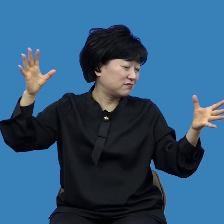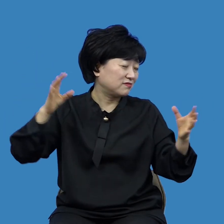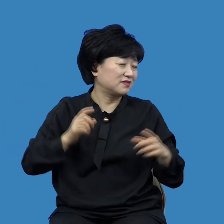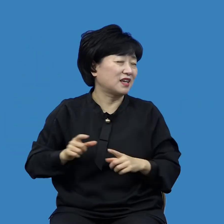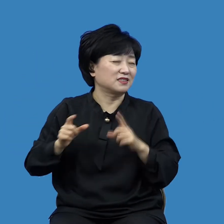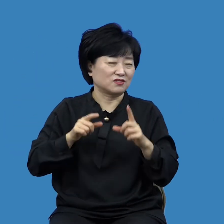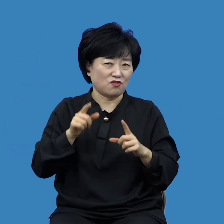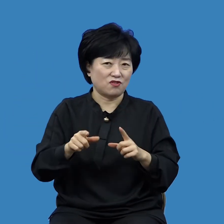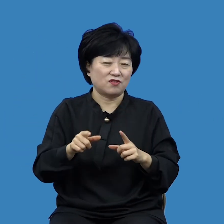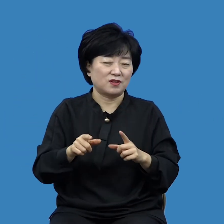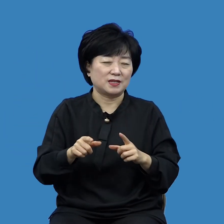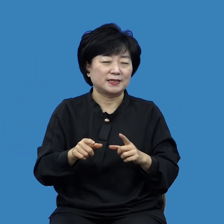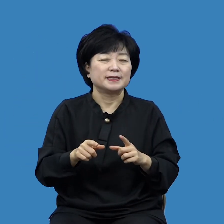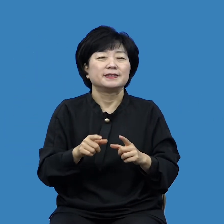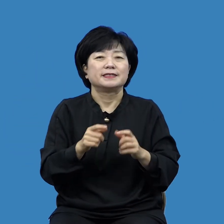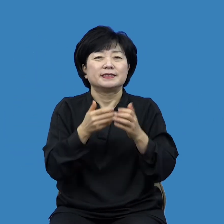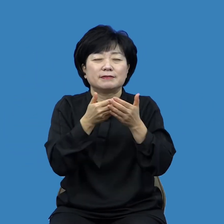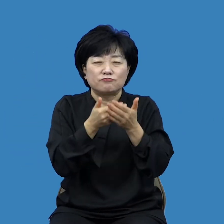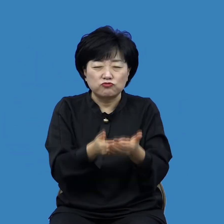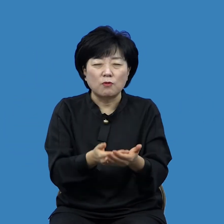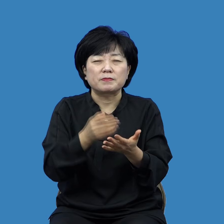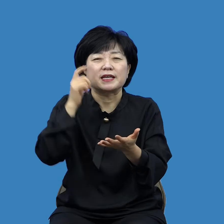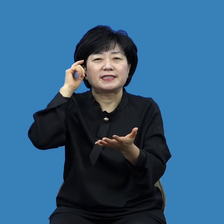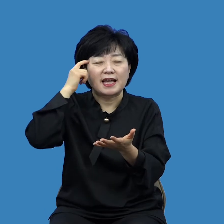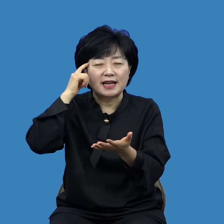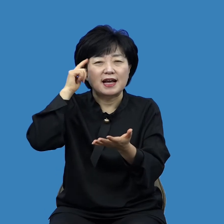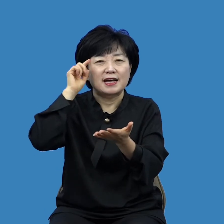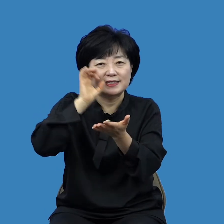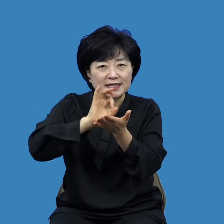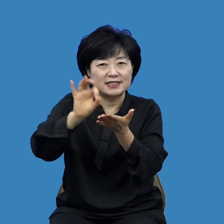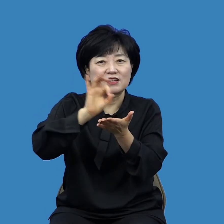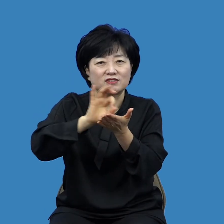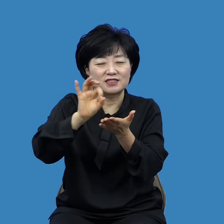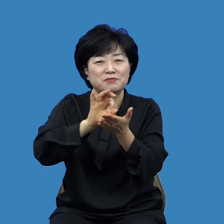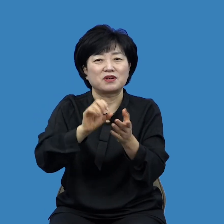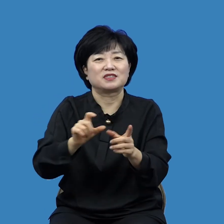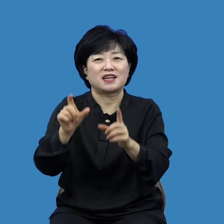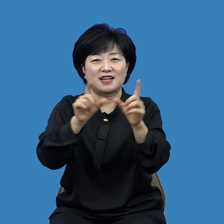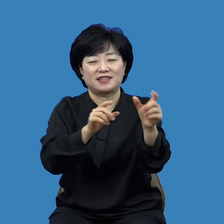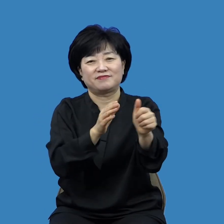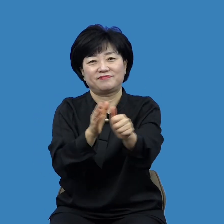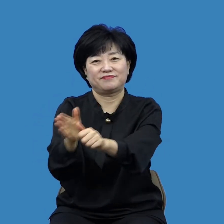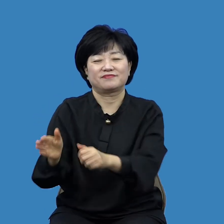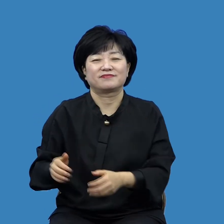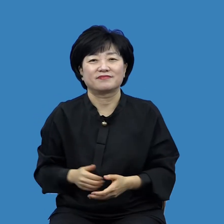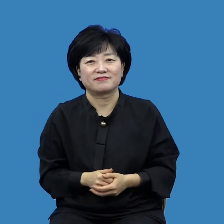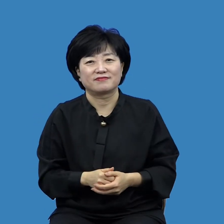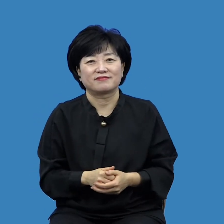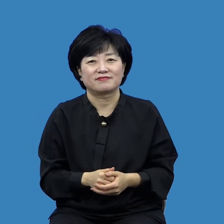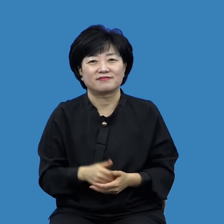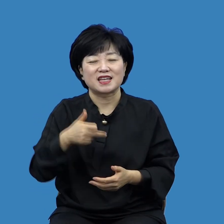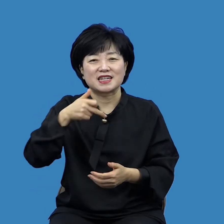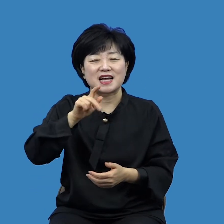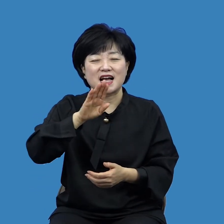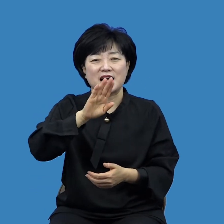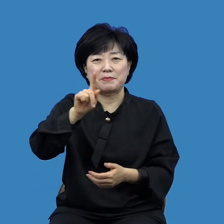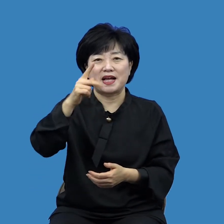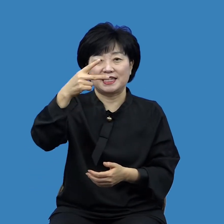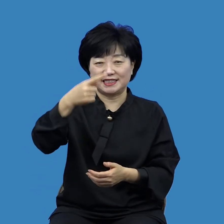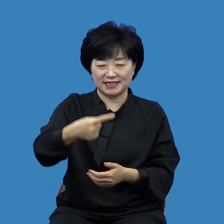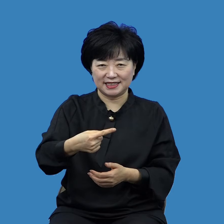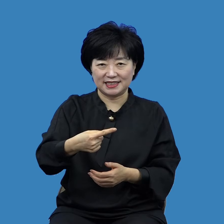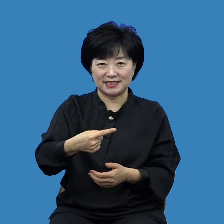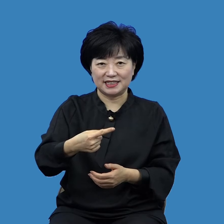물건에 대해서 무겁게 생각한다는 건 뭐예요? 항상 신경 쓰고 산다는 거죠. 자, 이것이 여러분 카바드하는 첫 번째입니다. 내